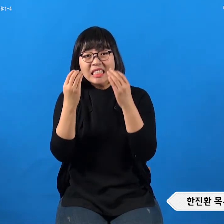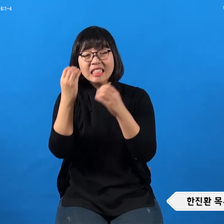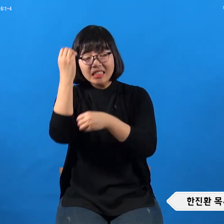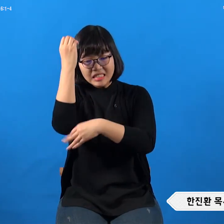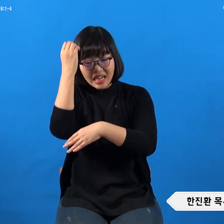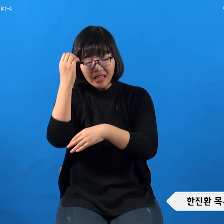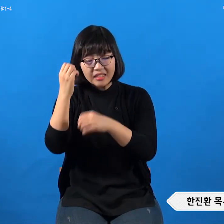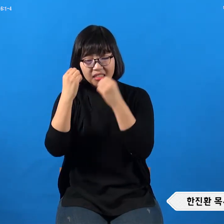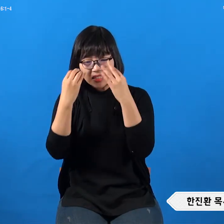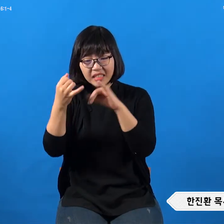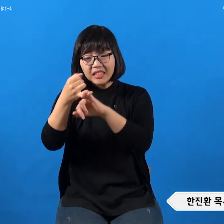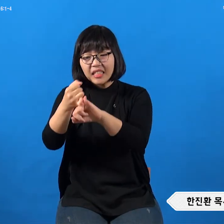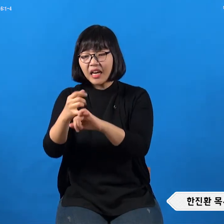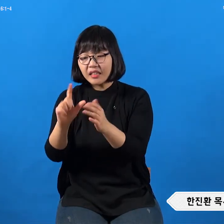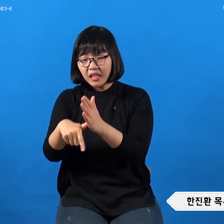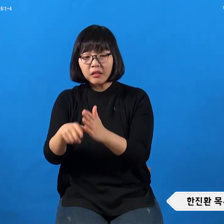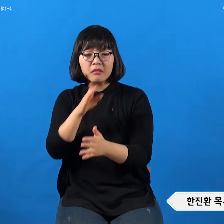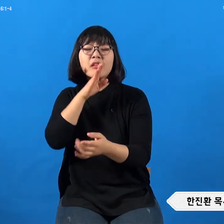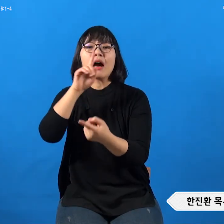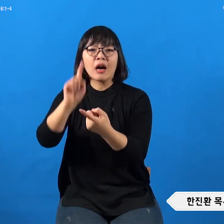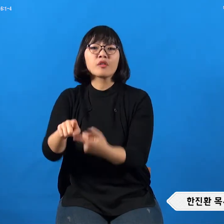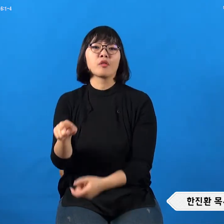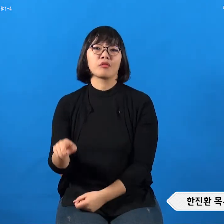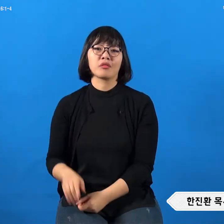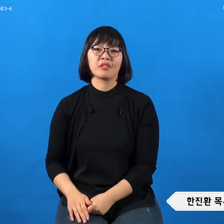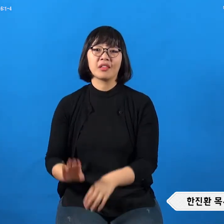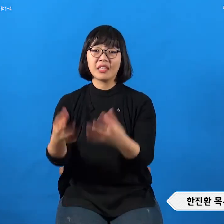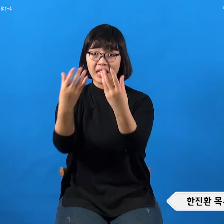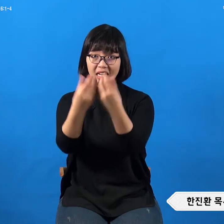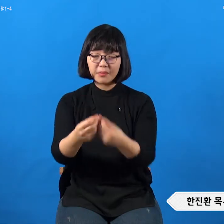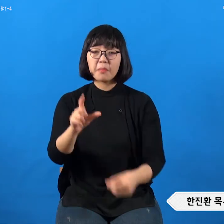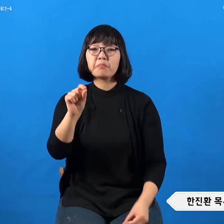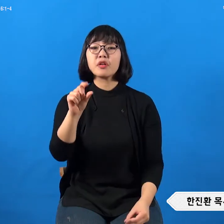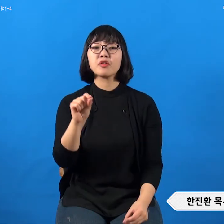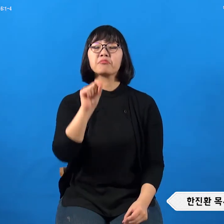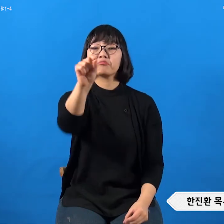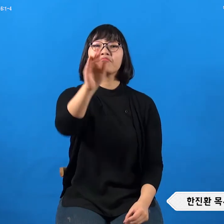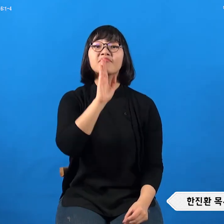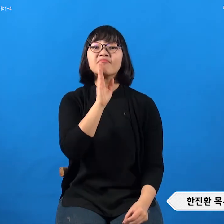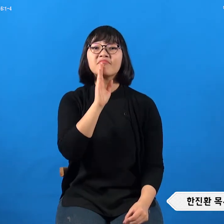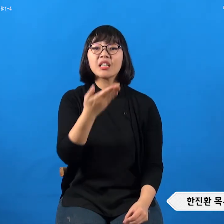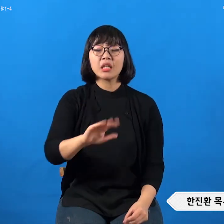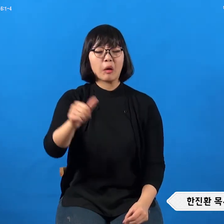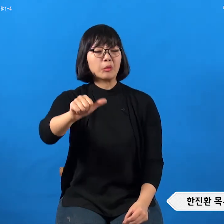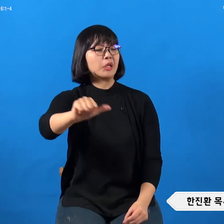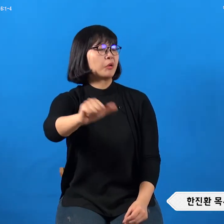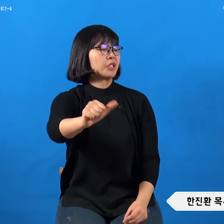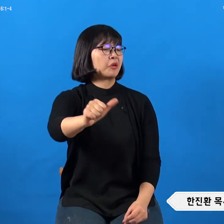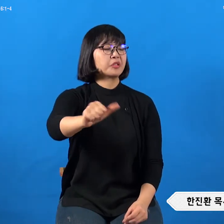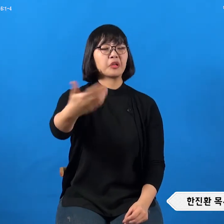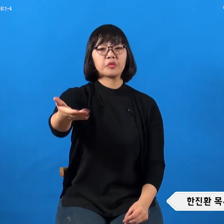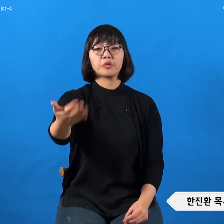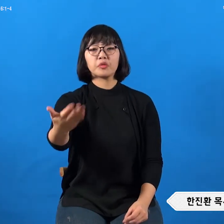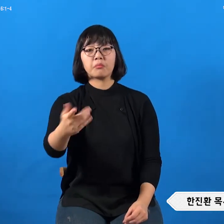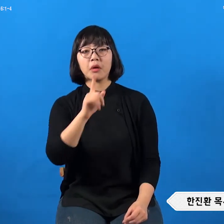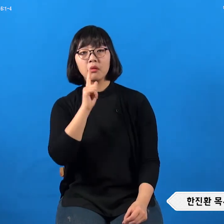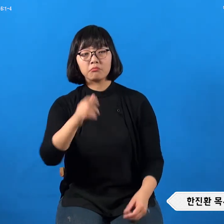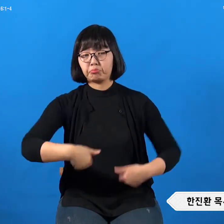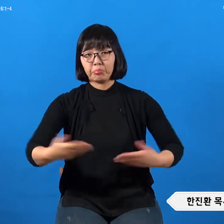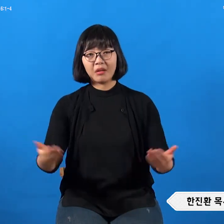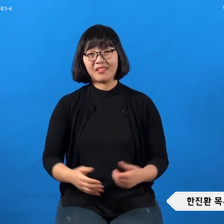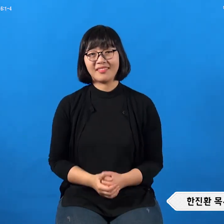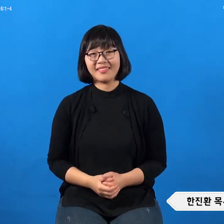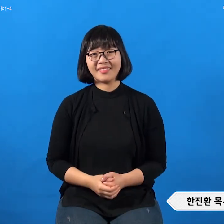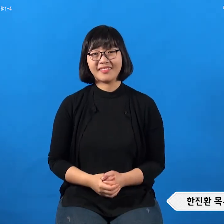하지 않는 거지요. 10,000원을 바쳐야 되는데 5,000원 바쳐라, 5,000원 바쳐라. 그런 말 할 필요가 없지 않습니까?